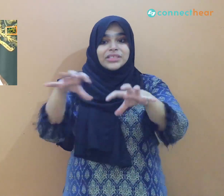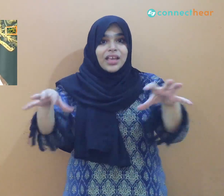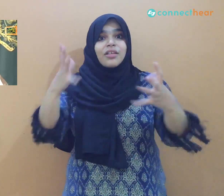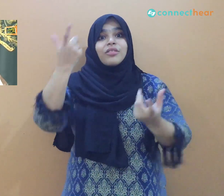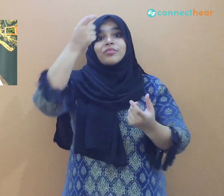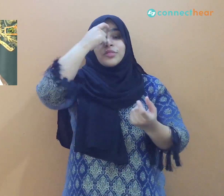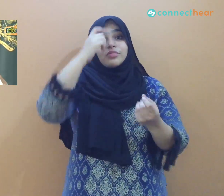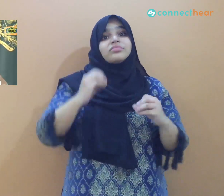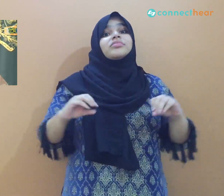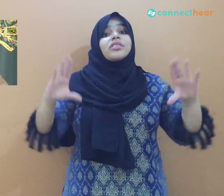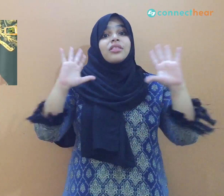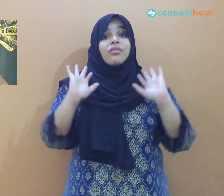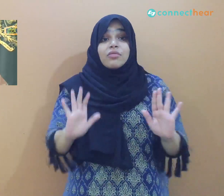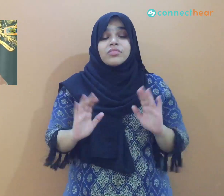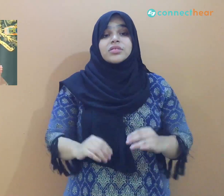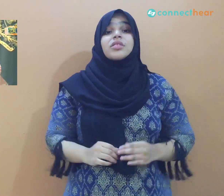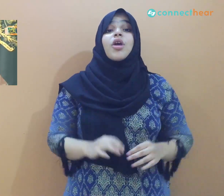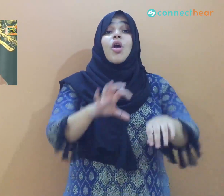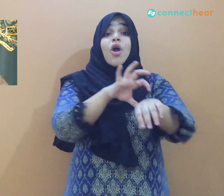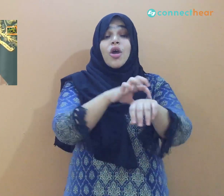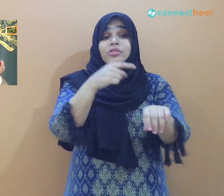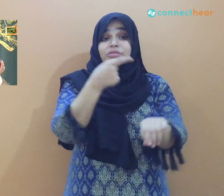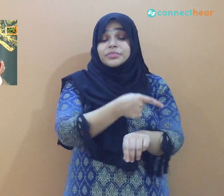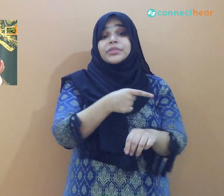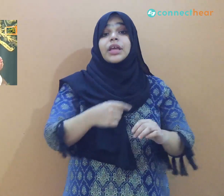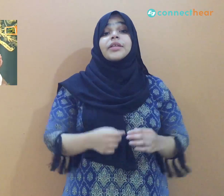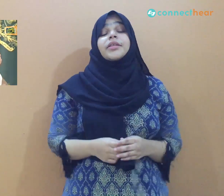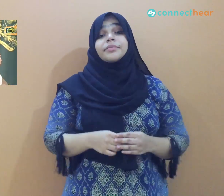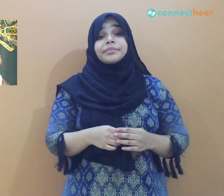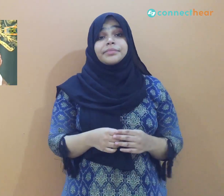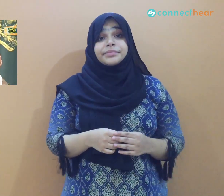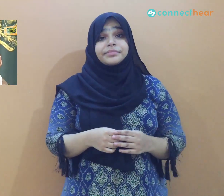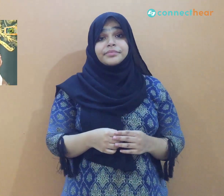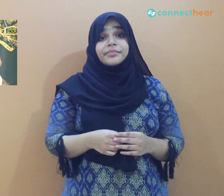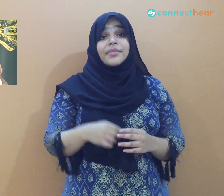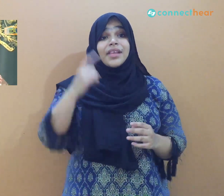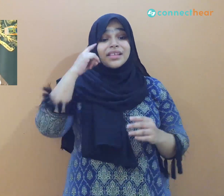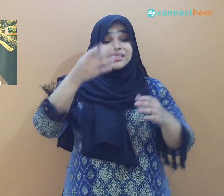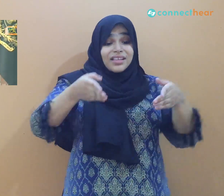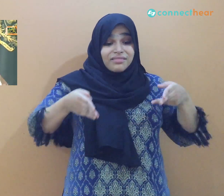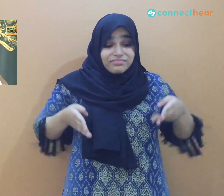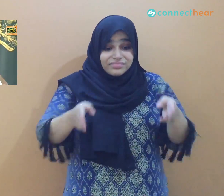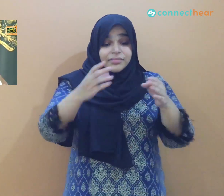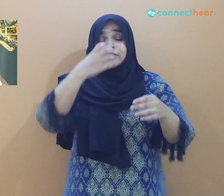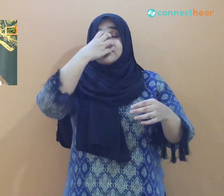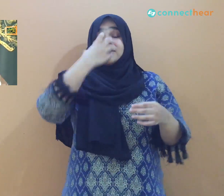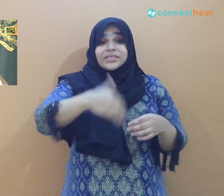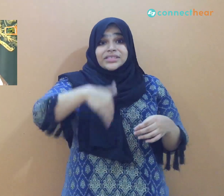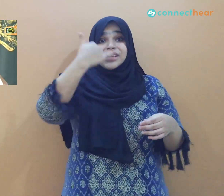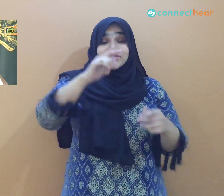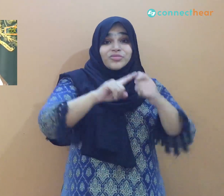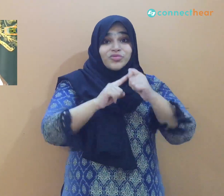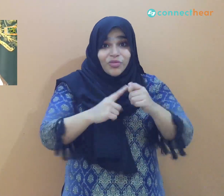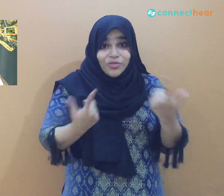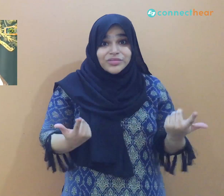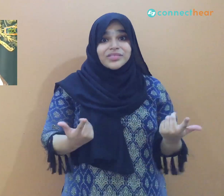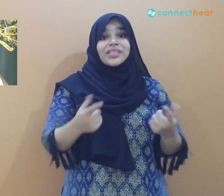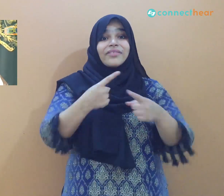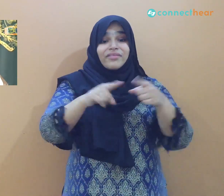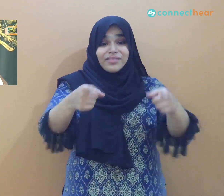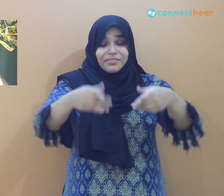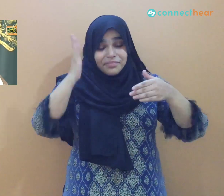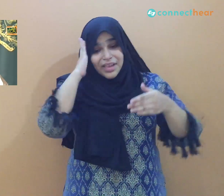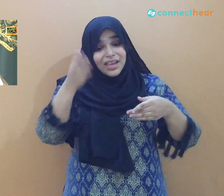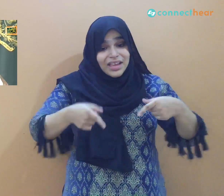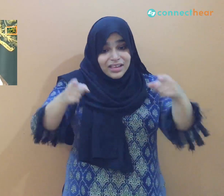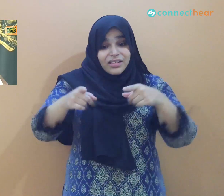کے اوپر. ہاسپٹل میں وہ جدھر وینٹیلیٹر کی ضرورت پڑتی ہے اور انٹینسو کیئر کی ضرورت پڑتی ہے. تو